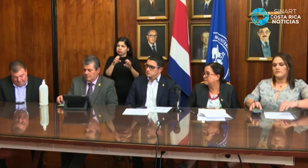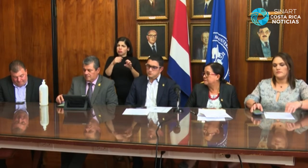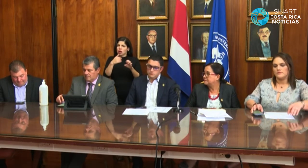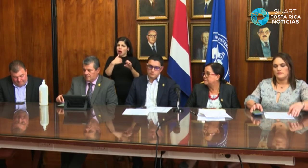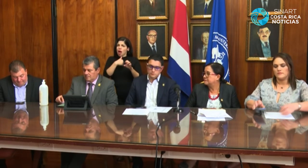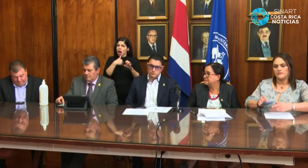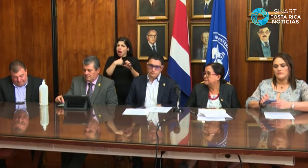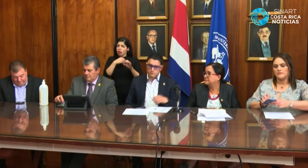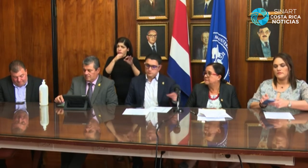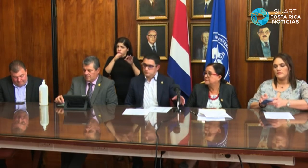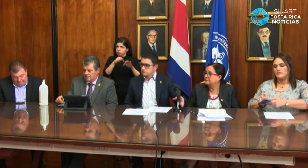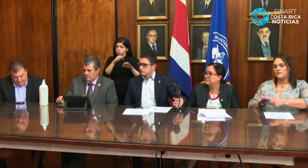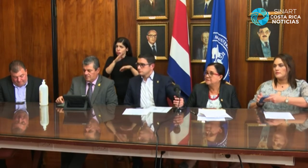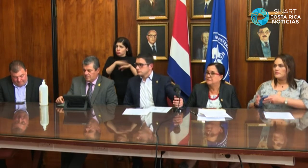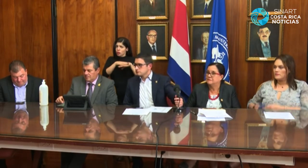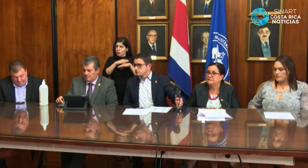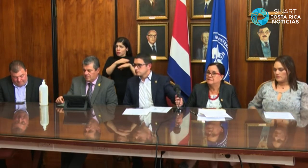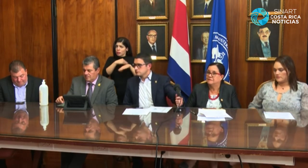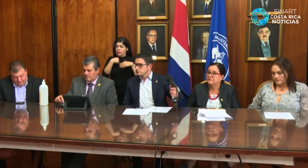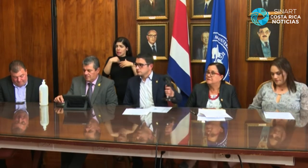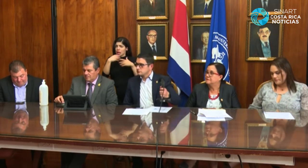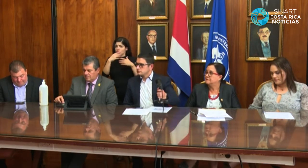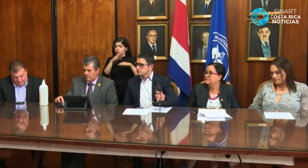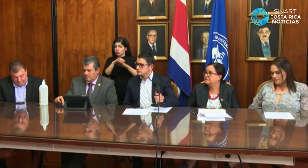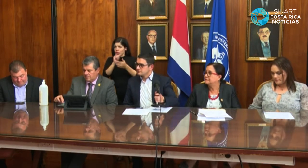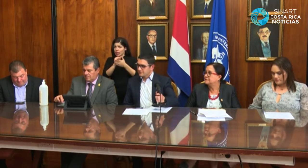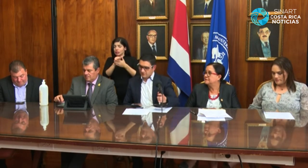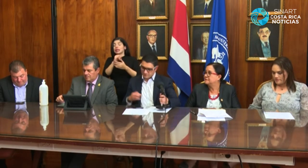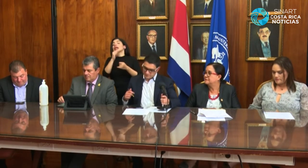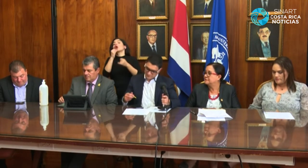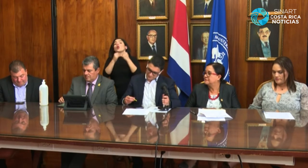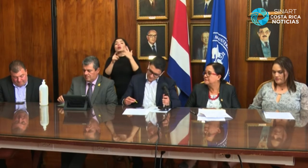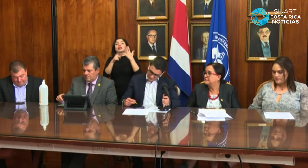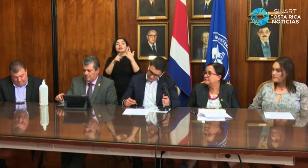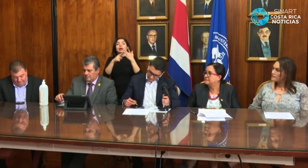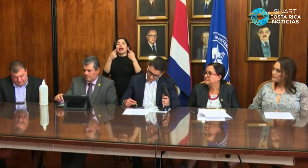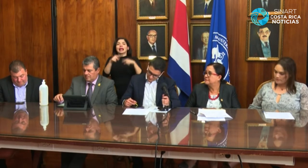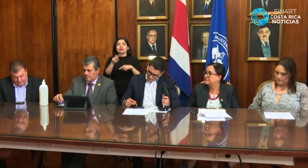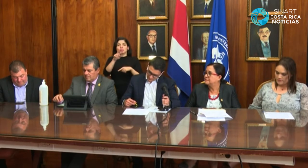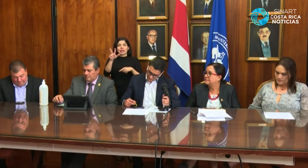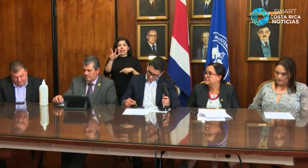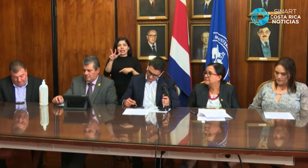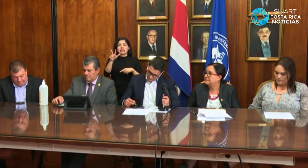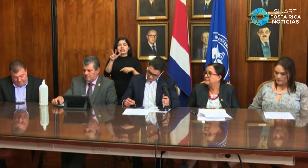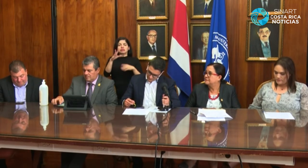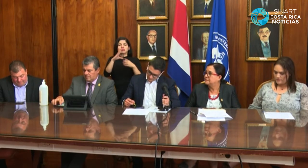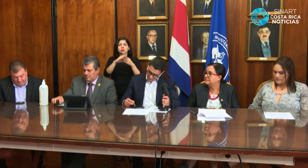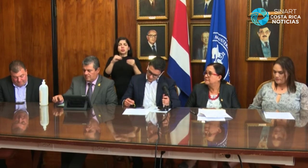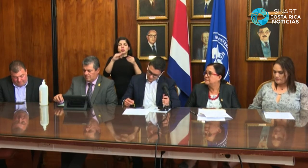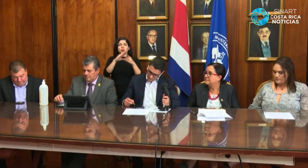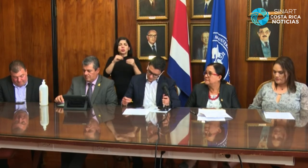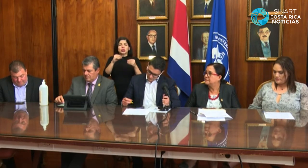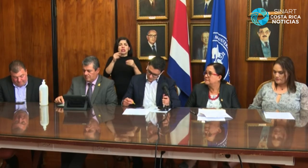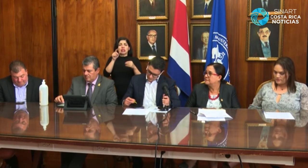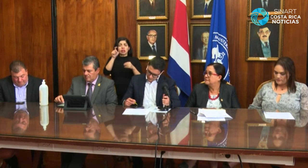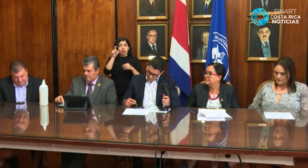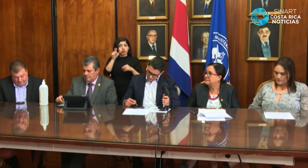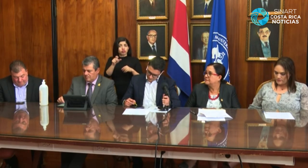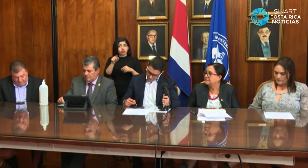una decisión específica del Ministerio de Salud. Y por último, el caso 23, que nos cuente si tiene